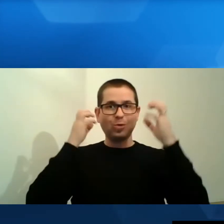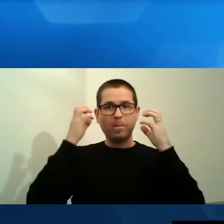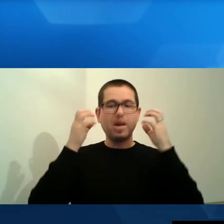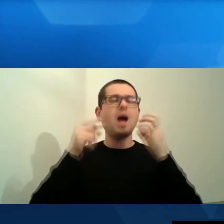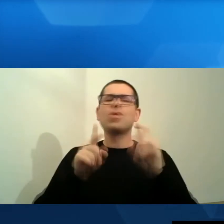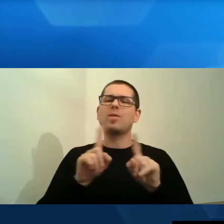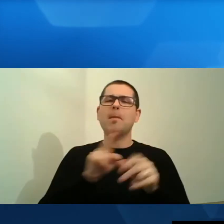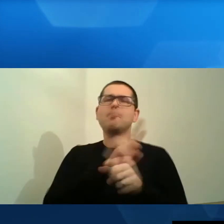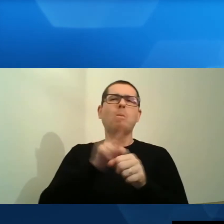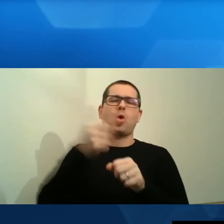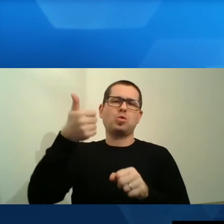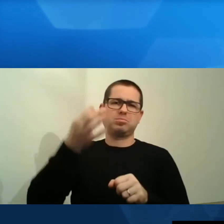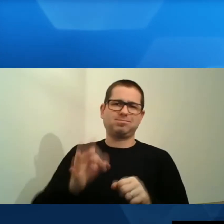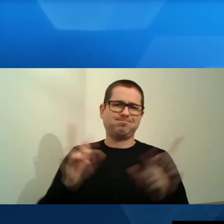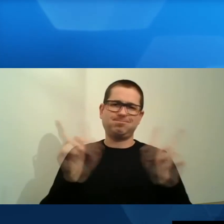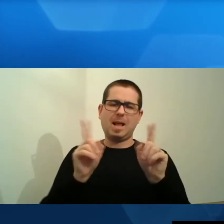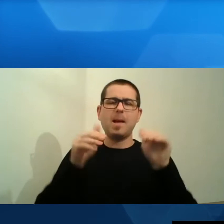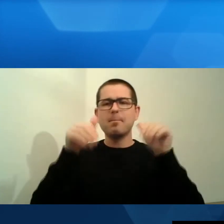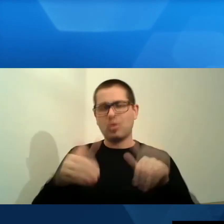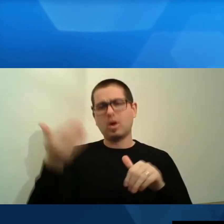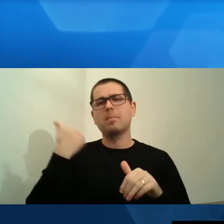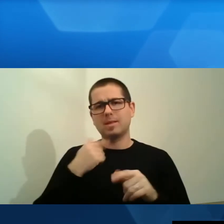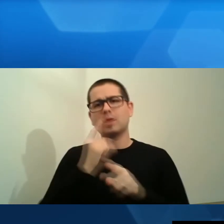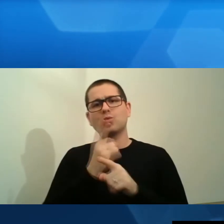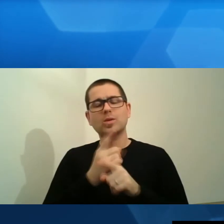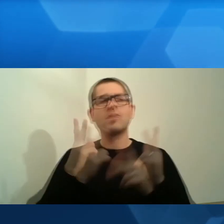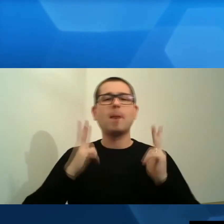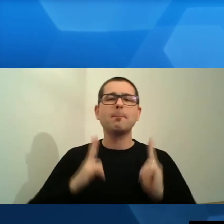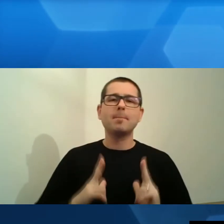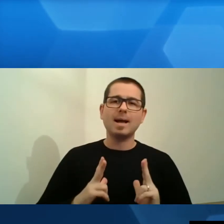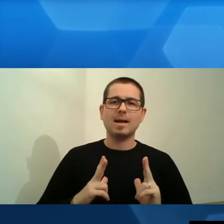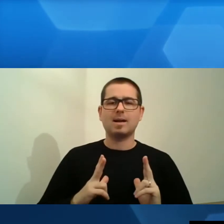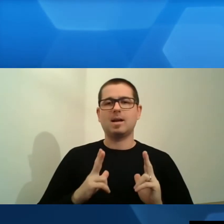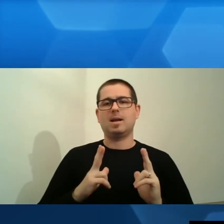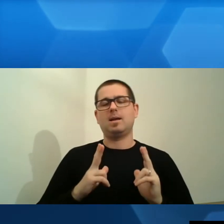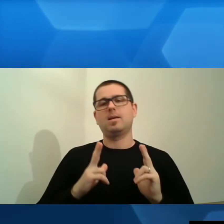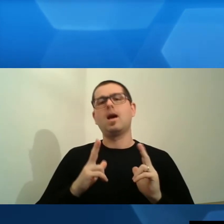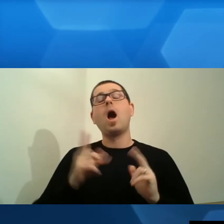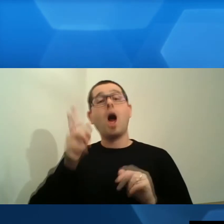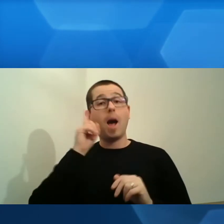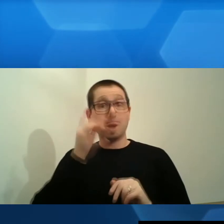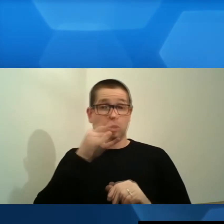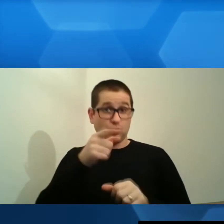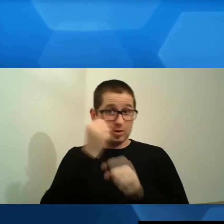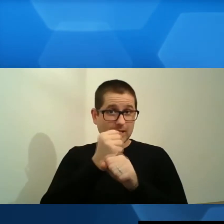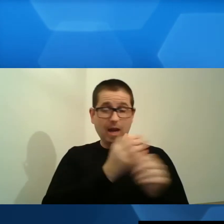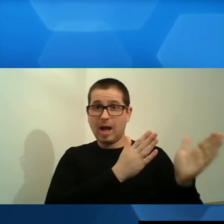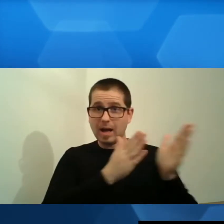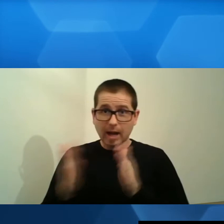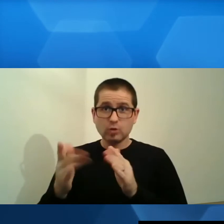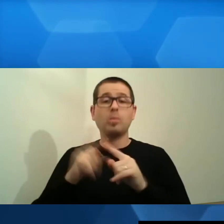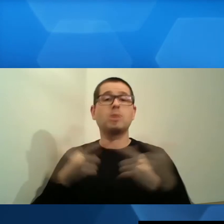popolno, moraš biti tudi v nekem mirnem stanju, ampak se mi zdi, da če se to dela redno, da